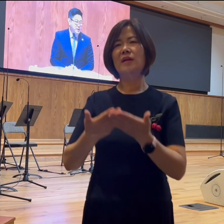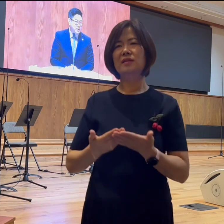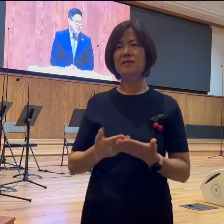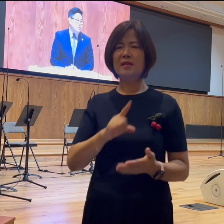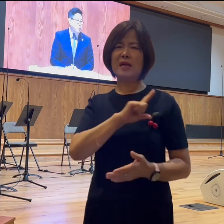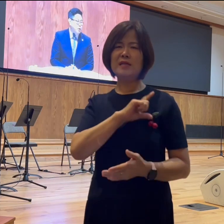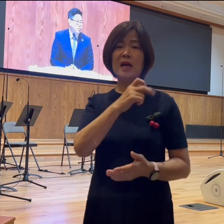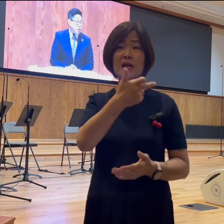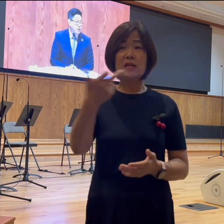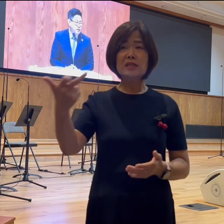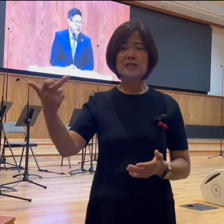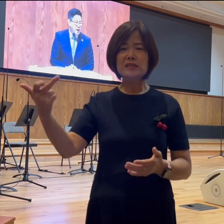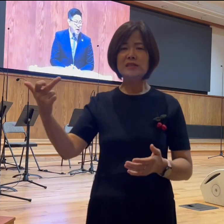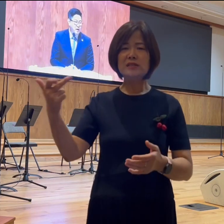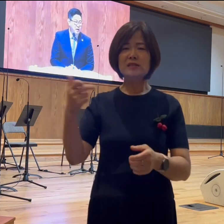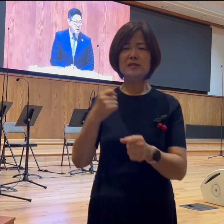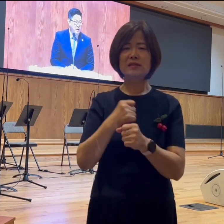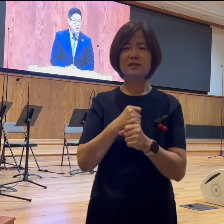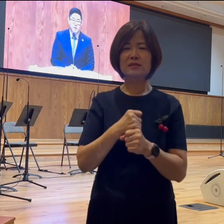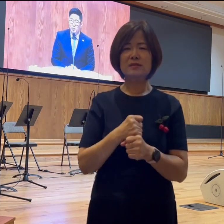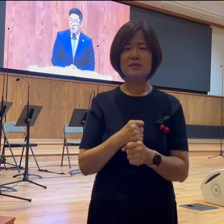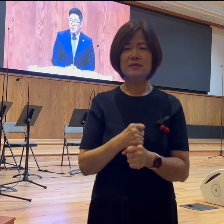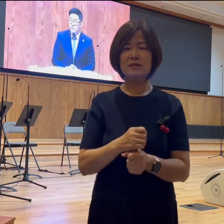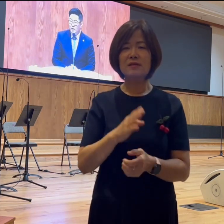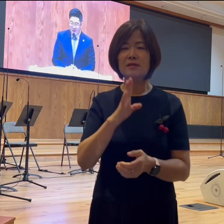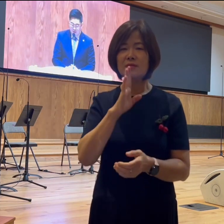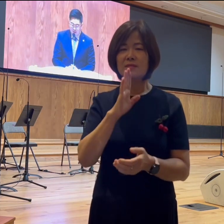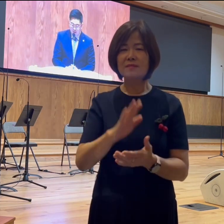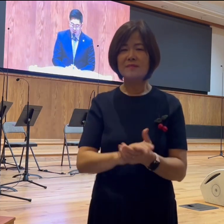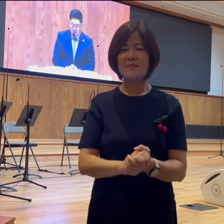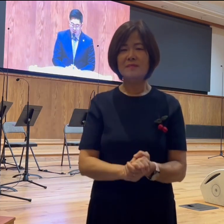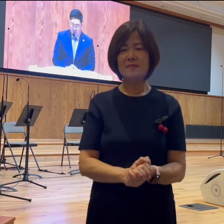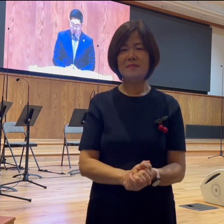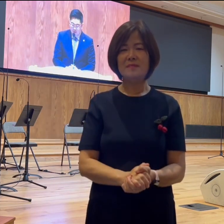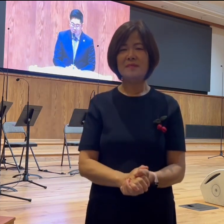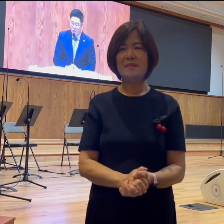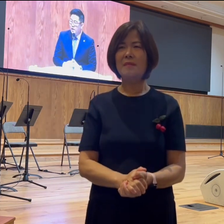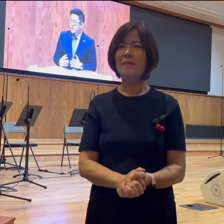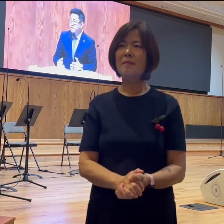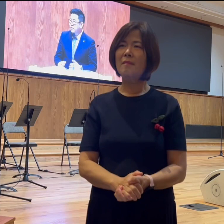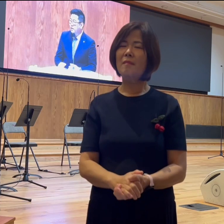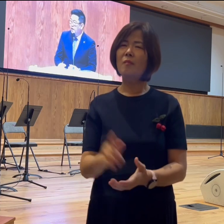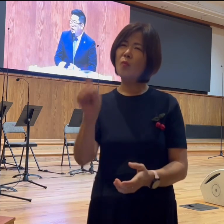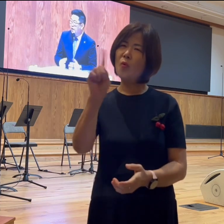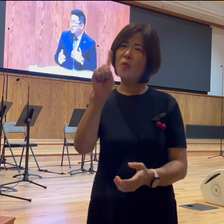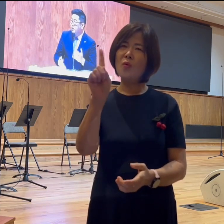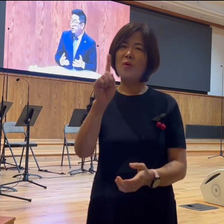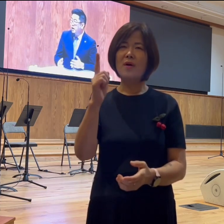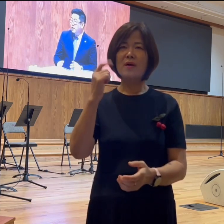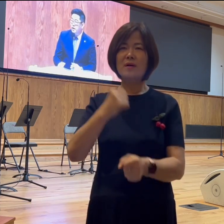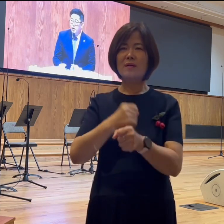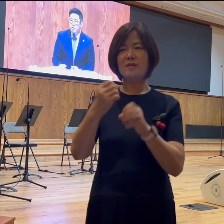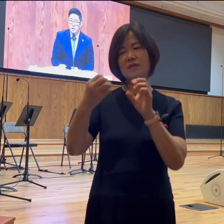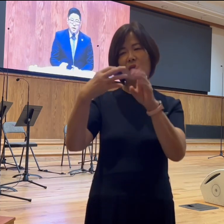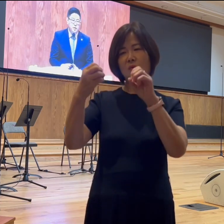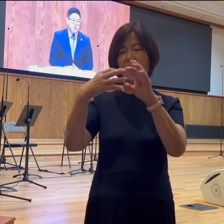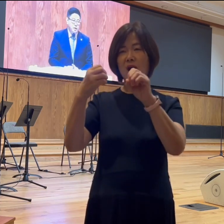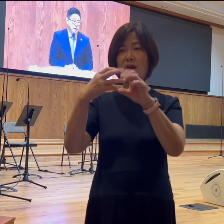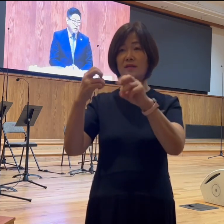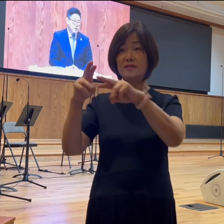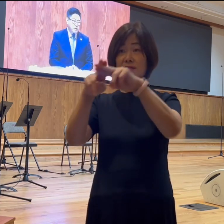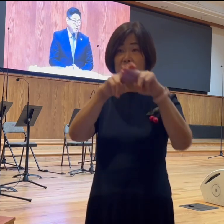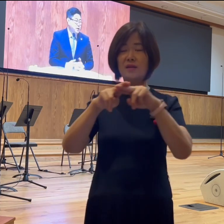가장 큰 복이 무엇인가 하는 질문이었습니다. 그분과 앉아서 이렇게 이런저런 이야기를 나누는